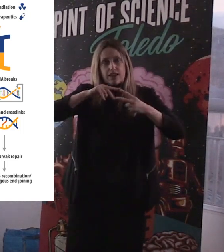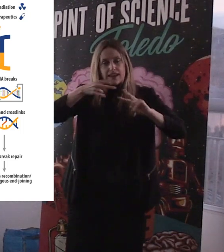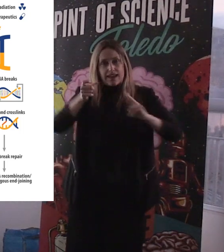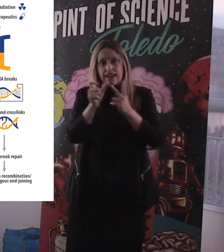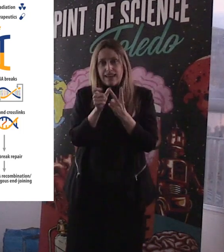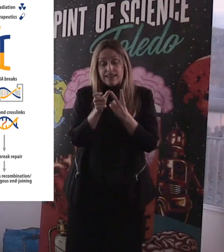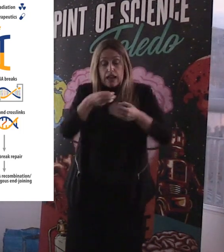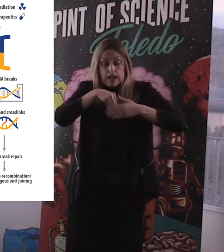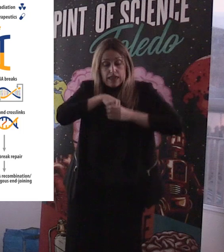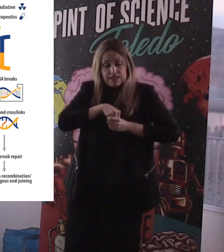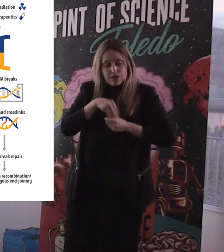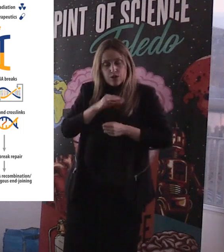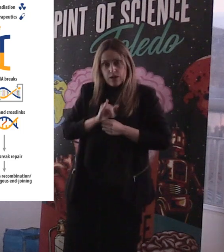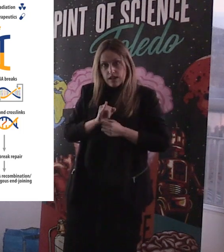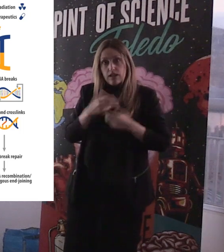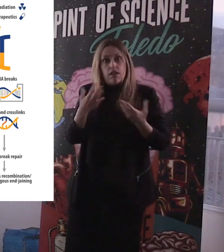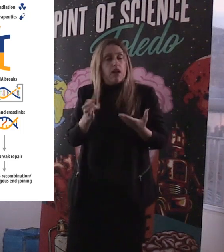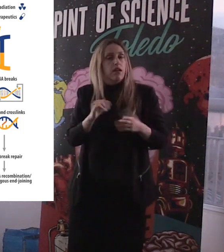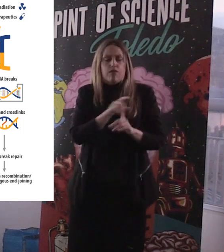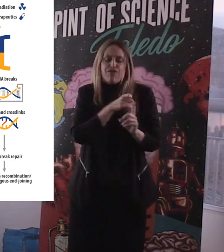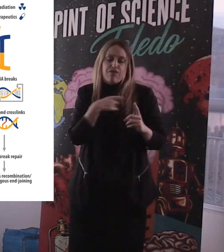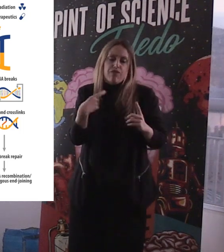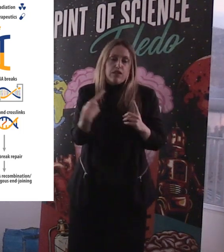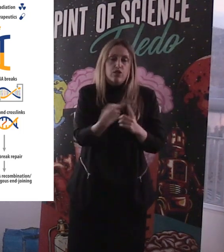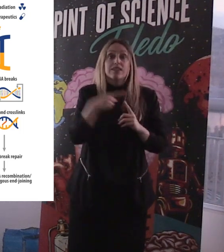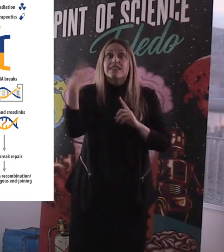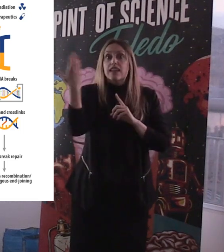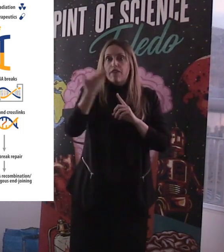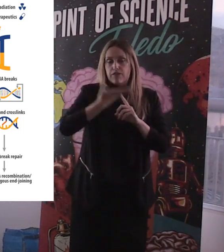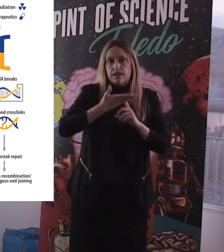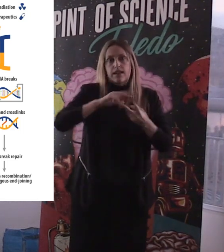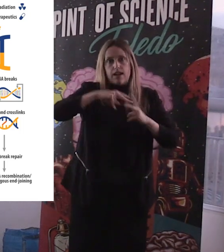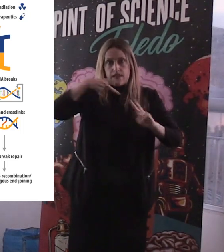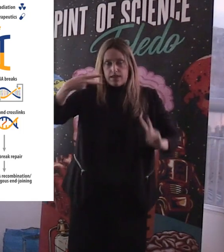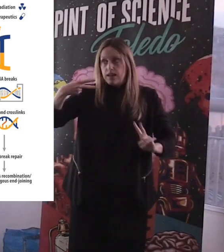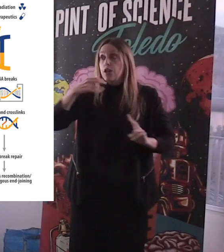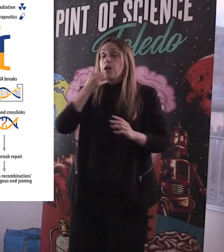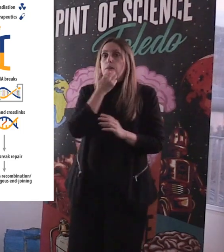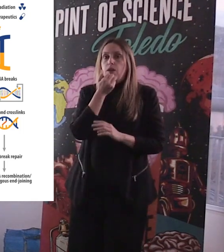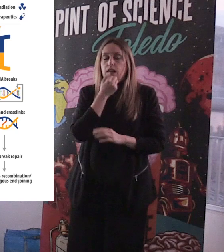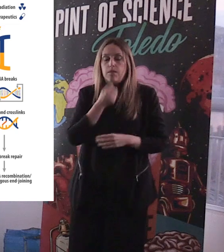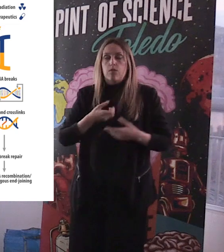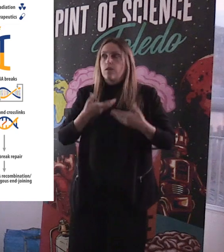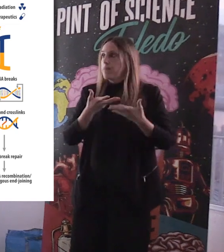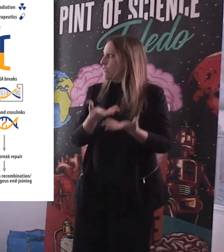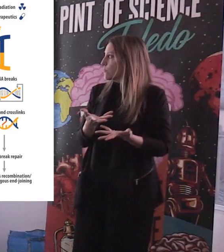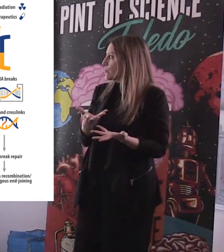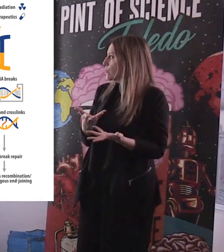tenemos dentro y hay muchos factores que hacen daño al ADN. Por ejemplo, exposición